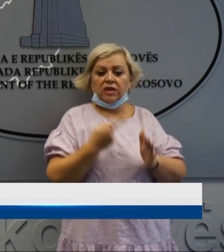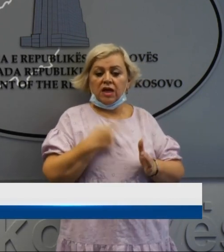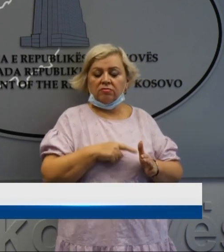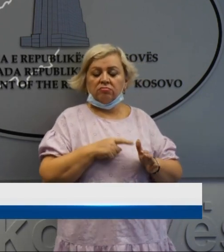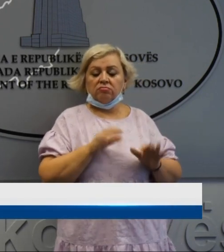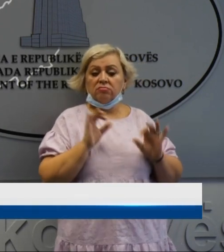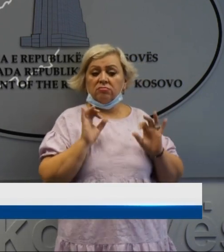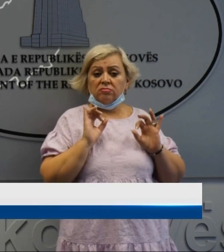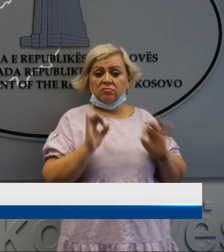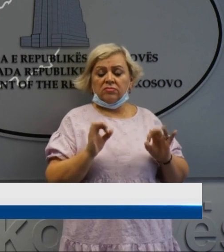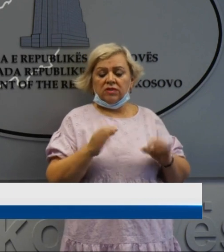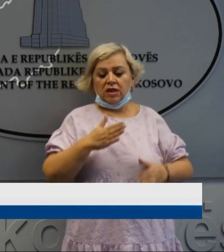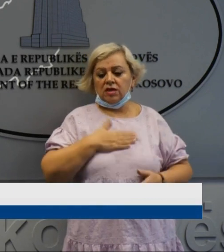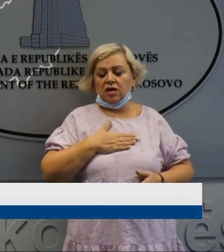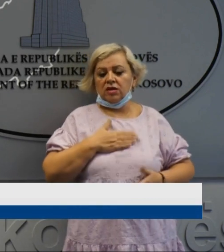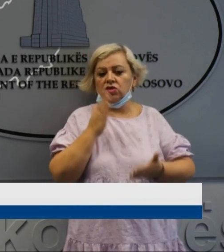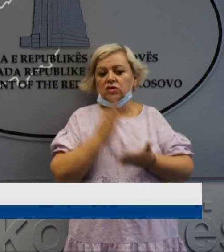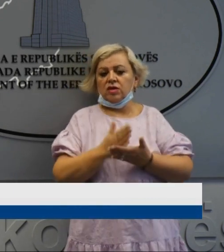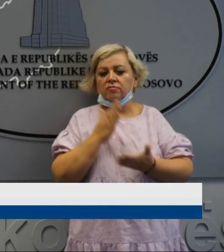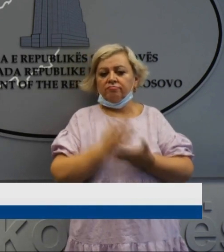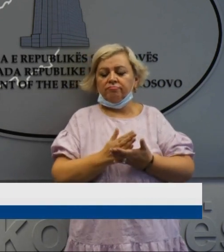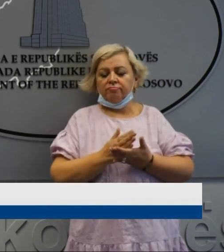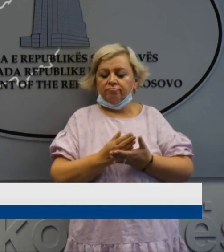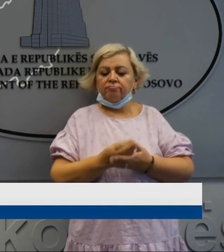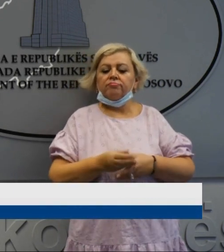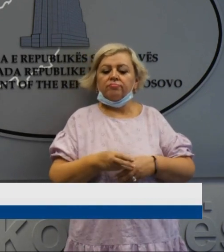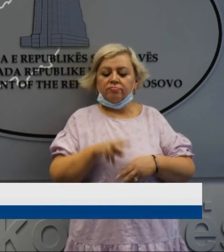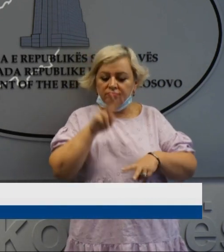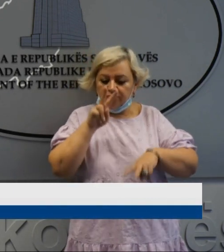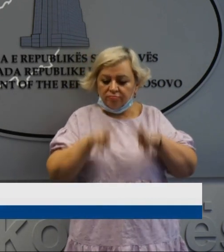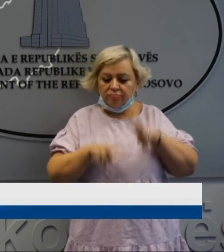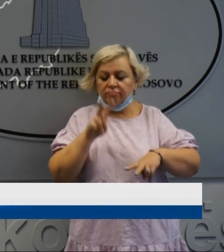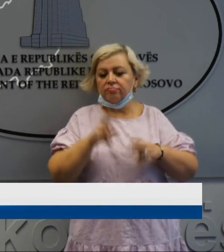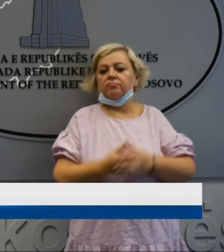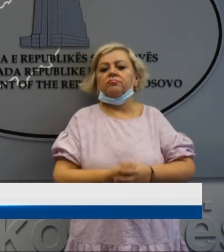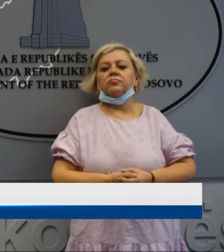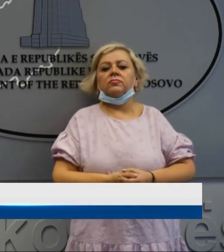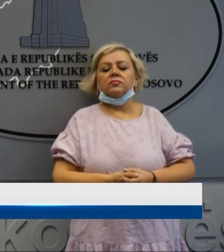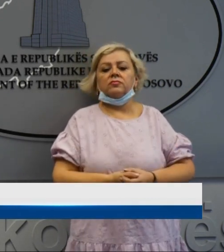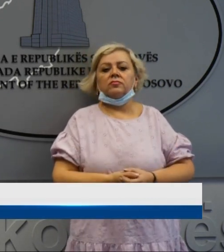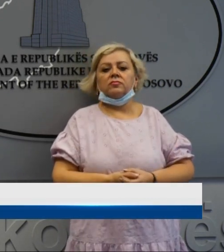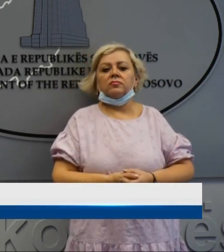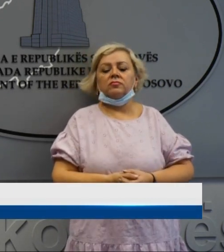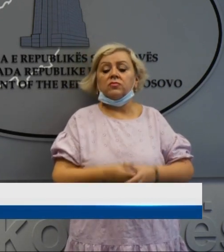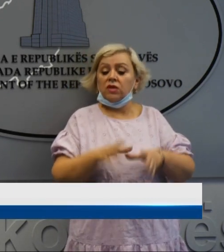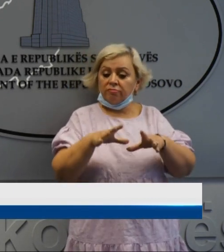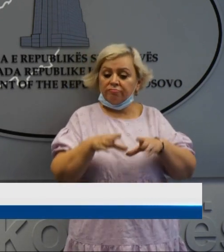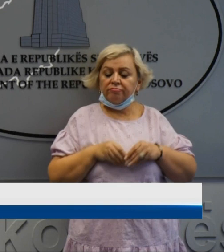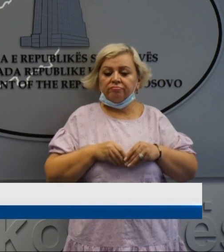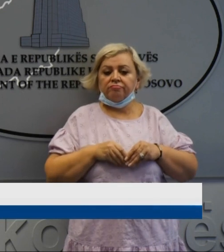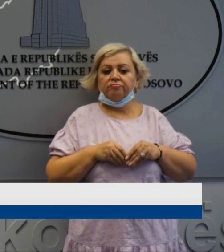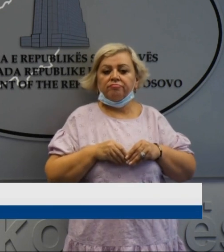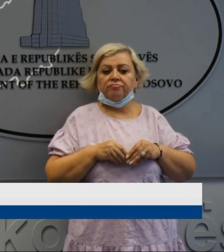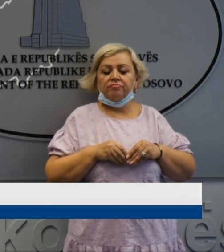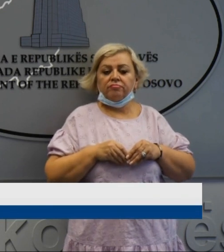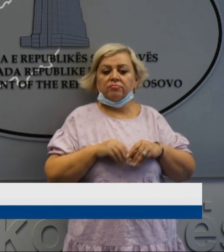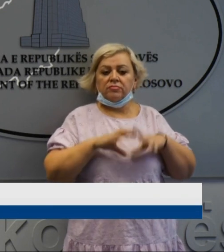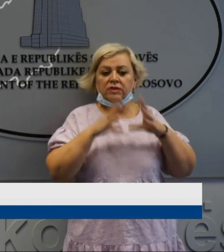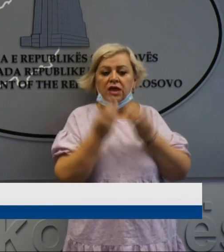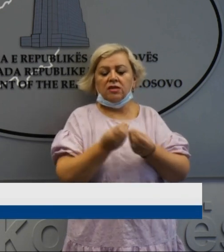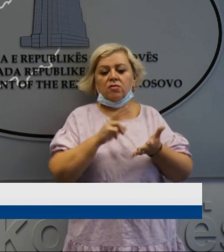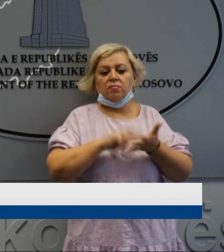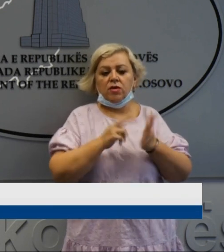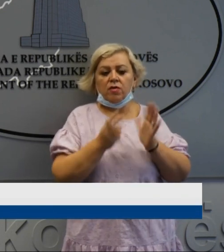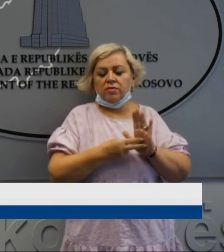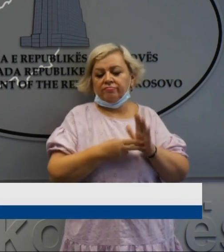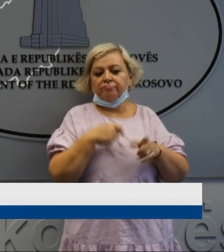e bazuar, ne gjithsesi do ta marrim parasysh edhe do të merren të gjitha masat që këto